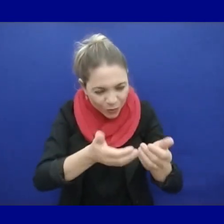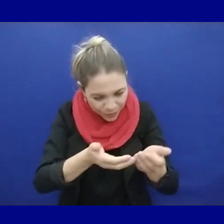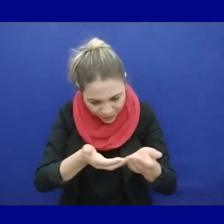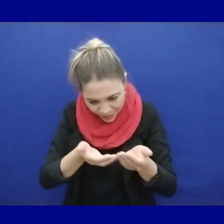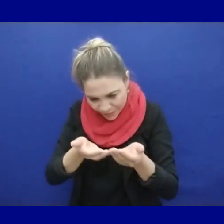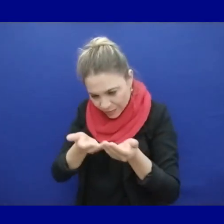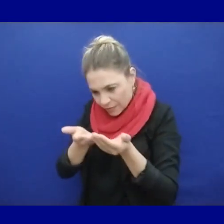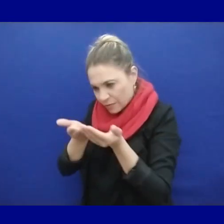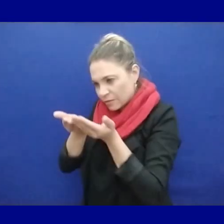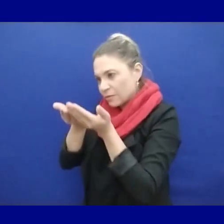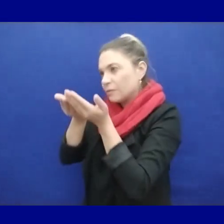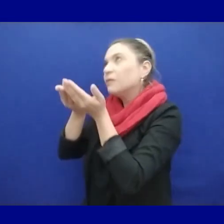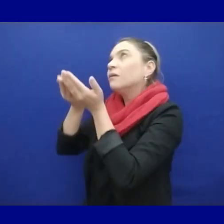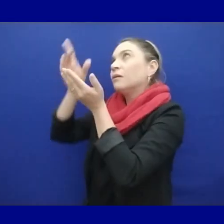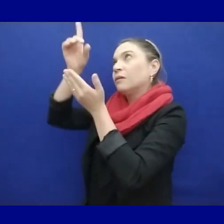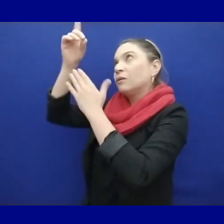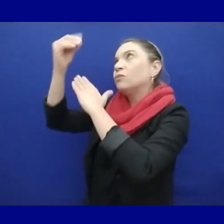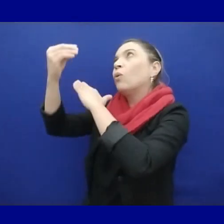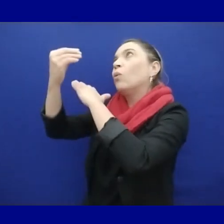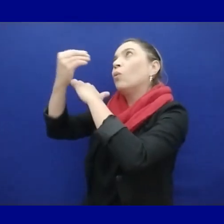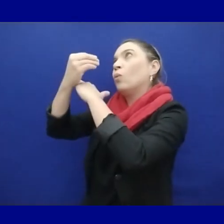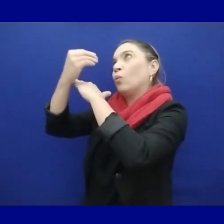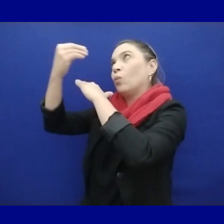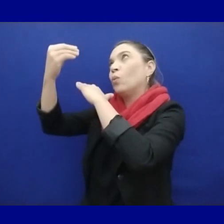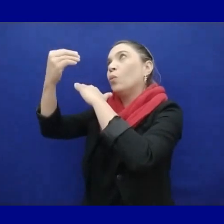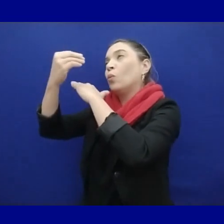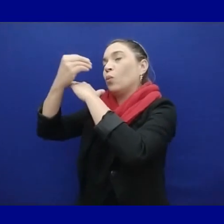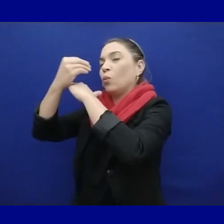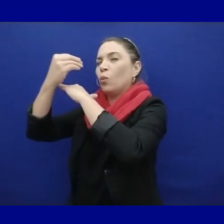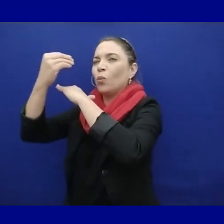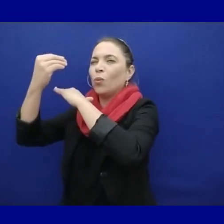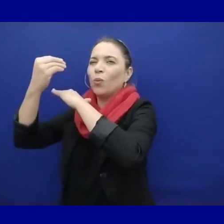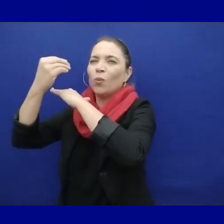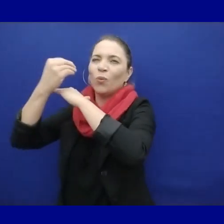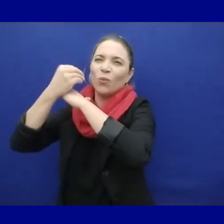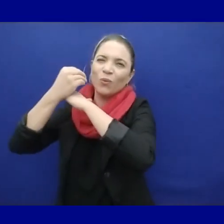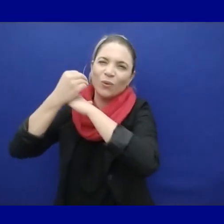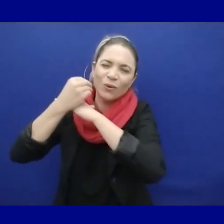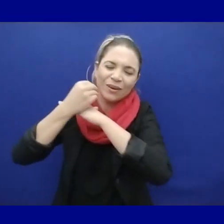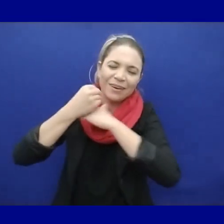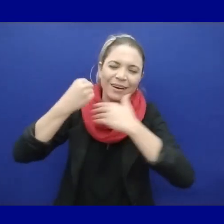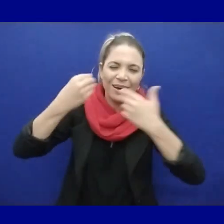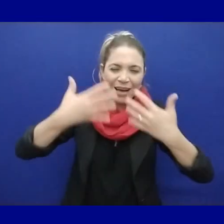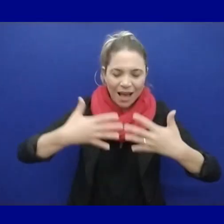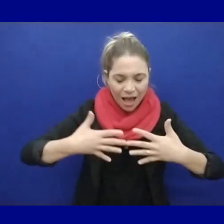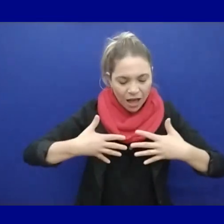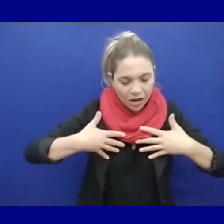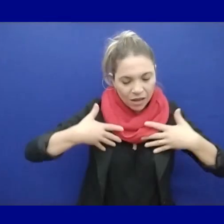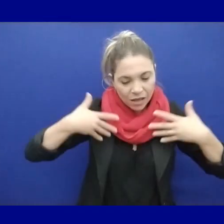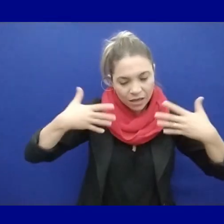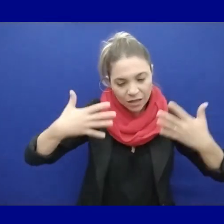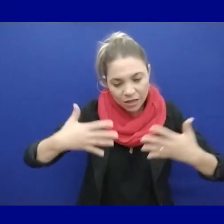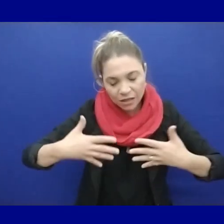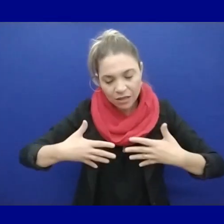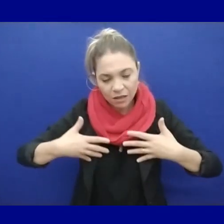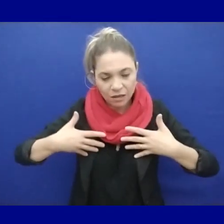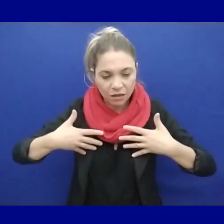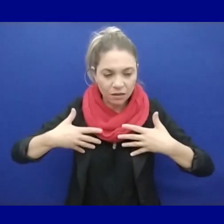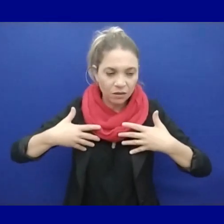entregamos nas mãos do Senhor, toda alegria